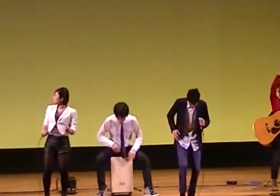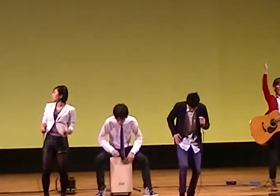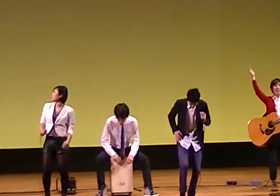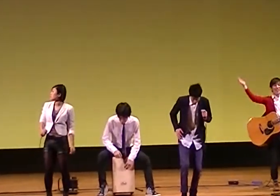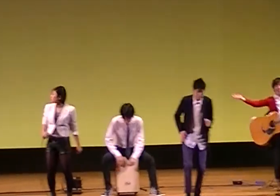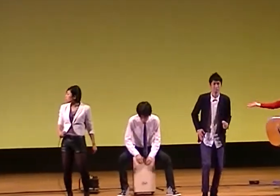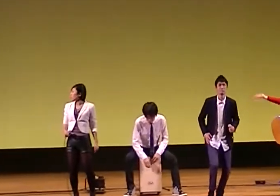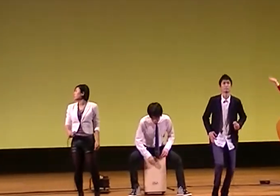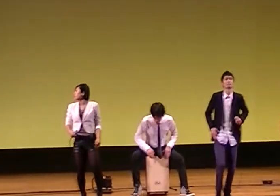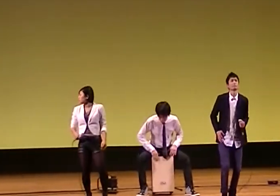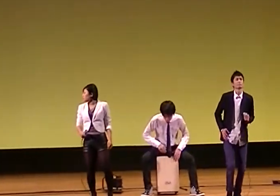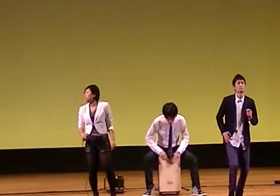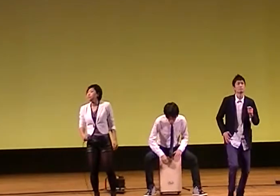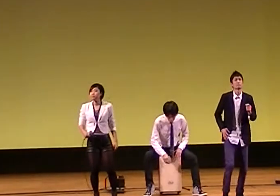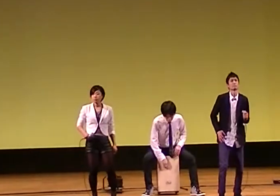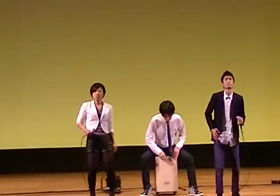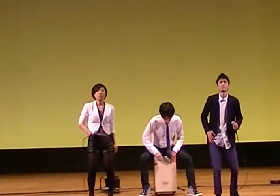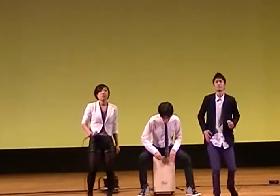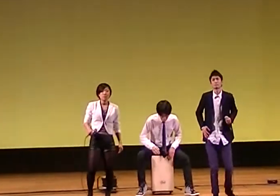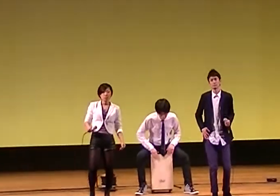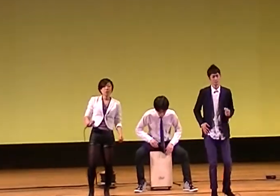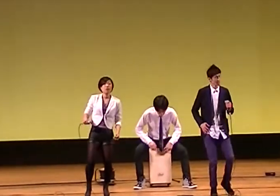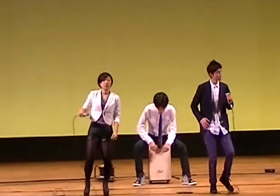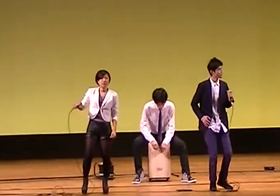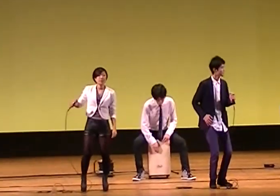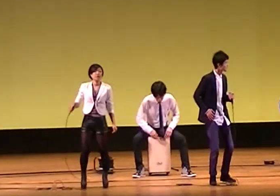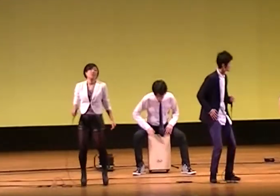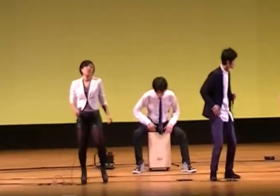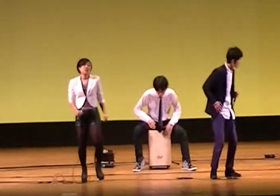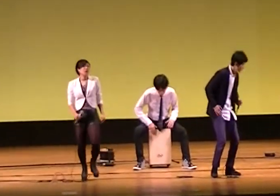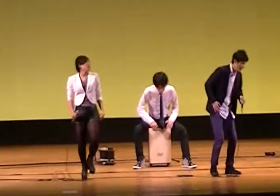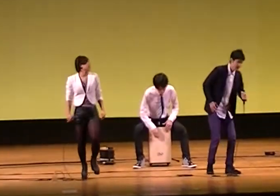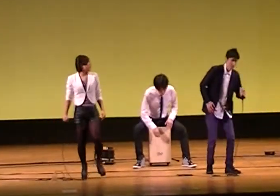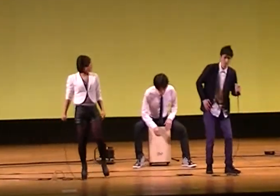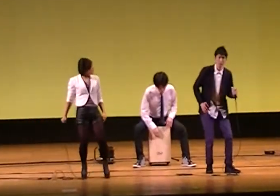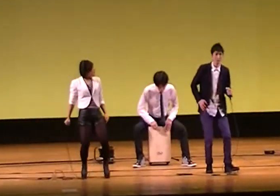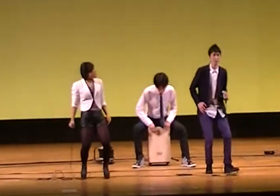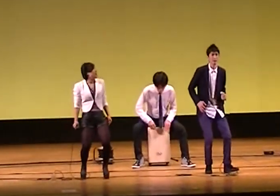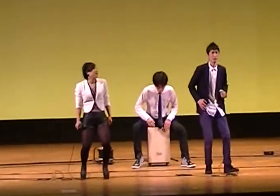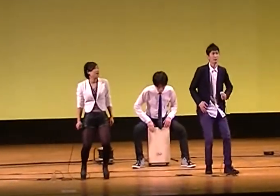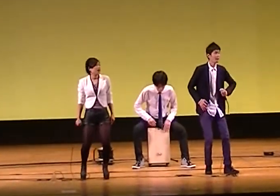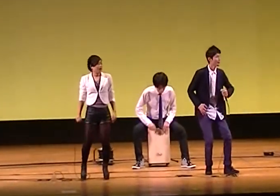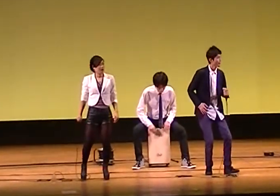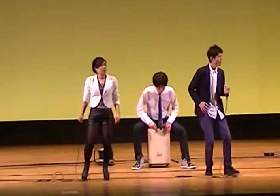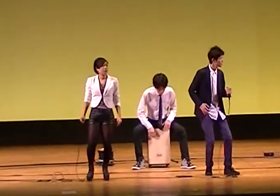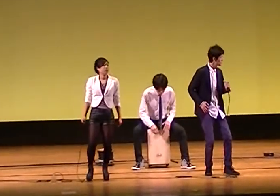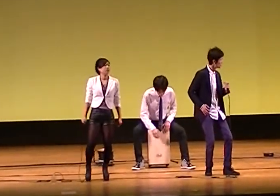Yeah.